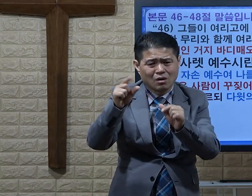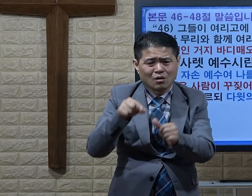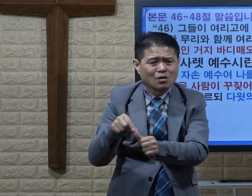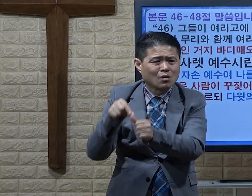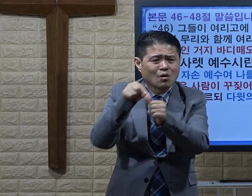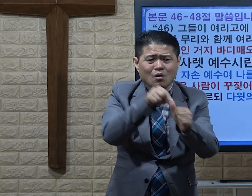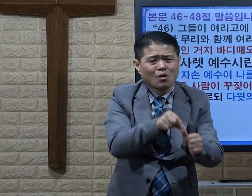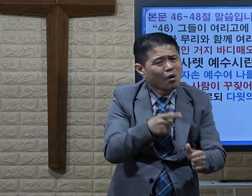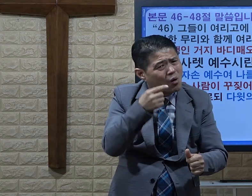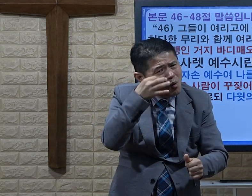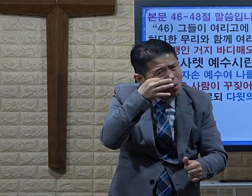대부분은